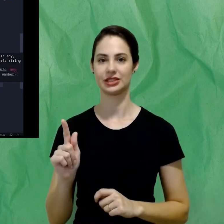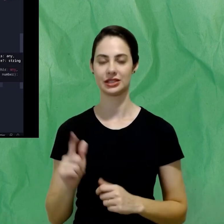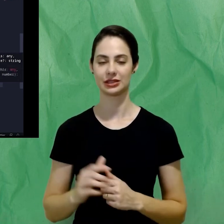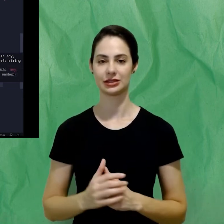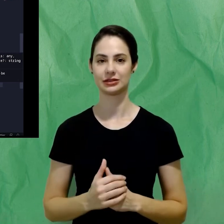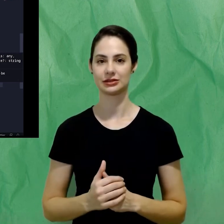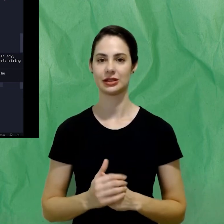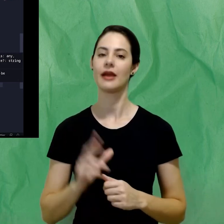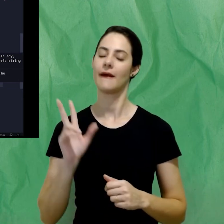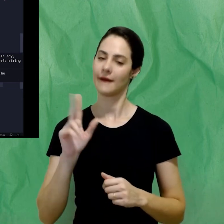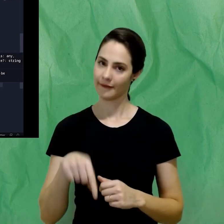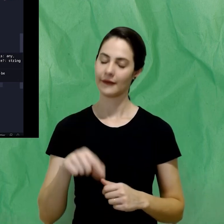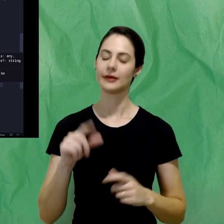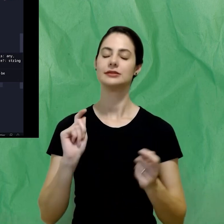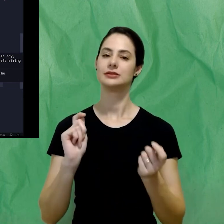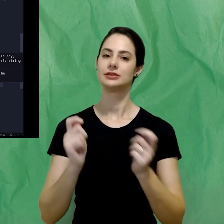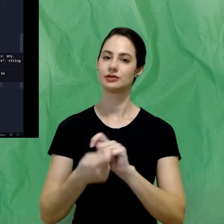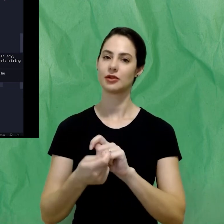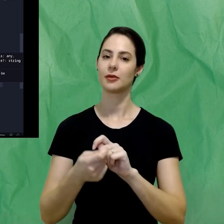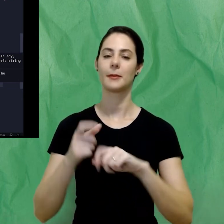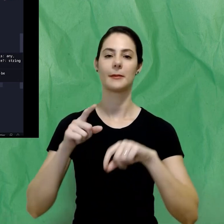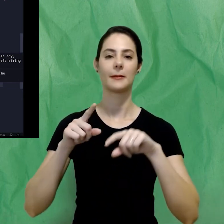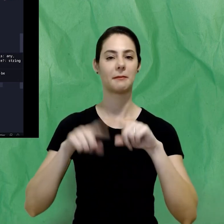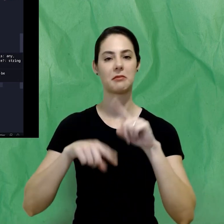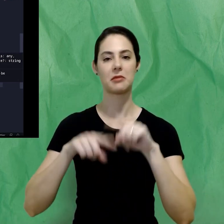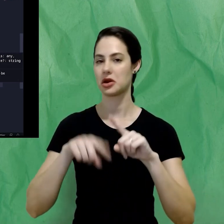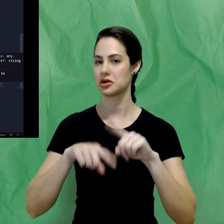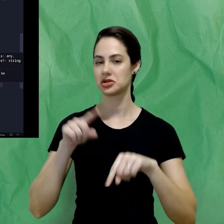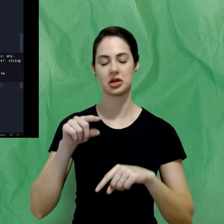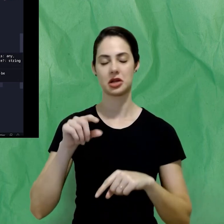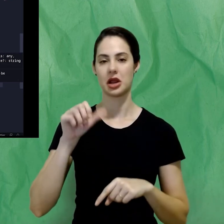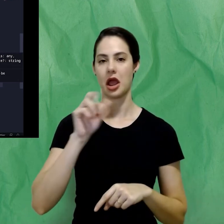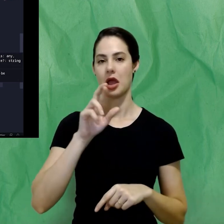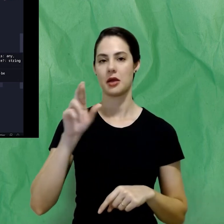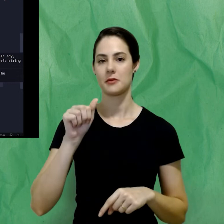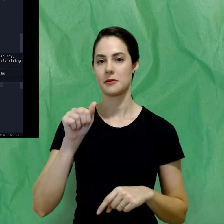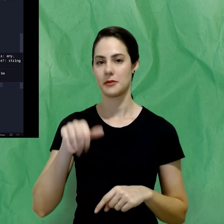serve justamente para poder transformar um objeto, um array,